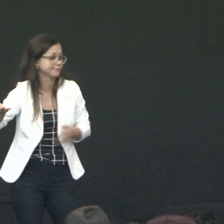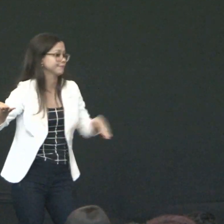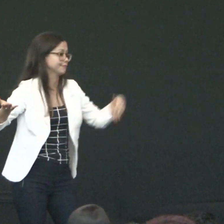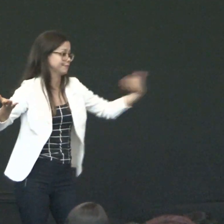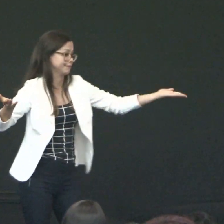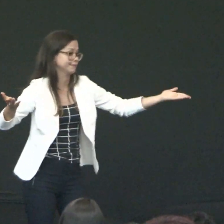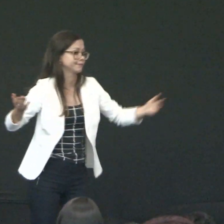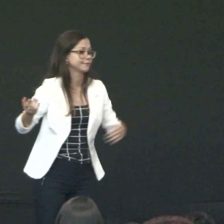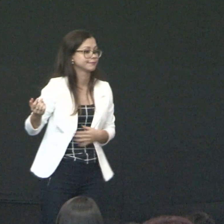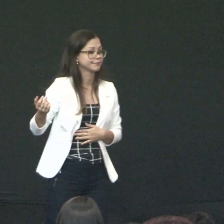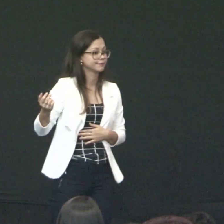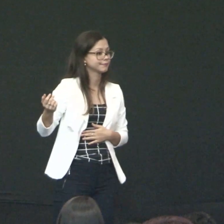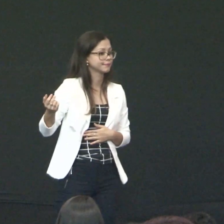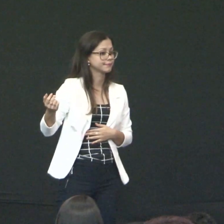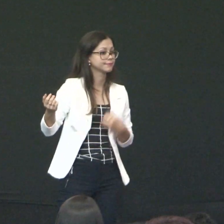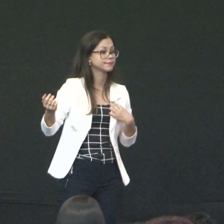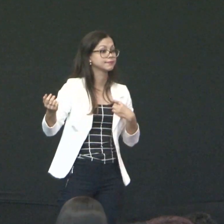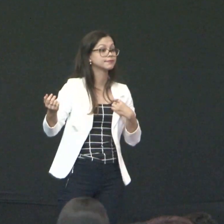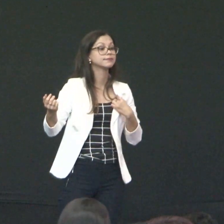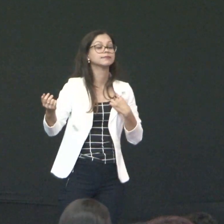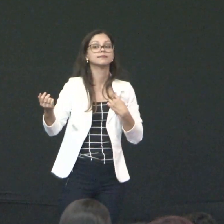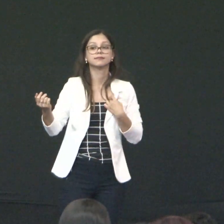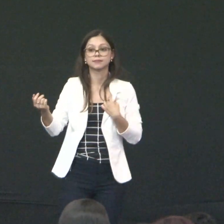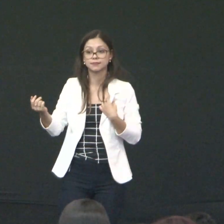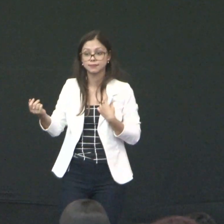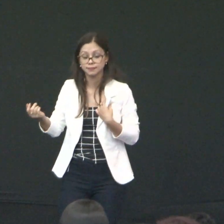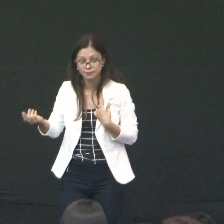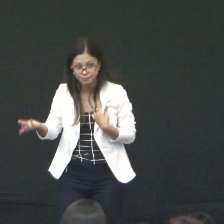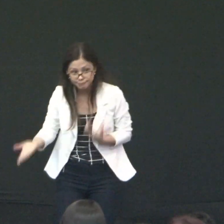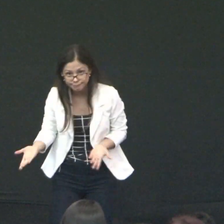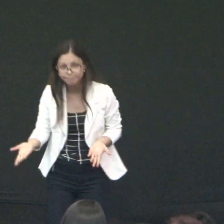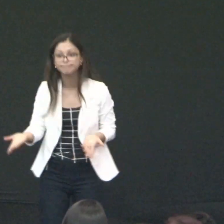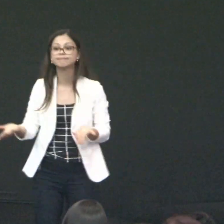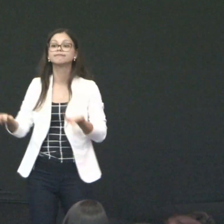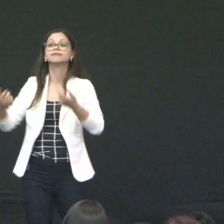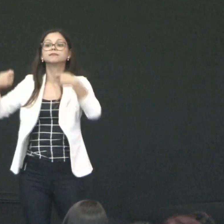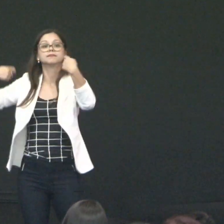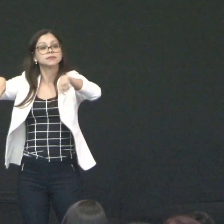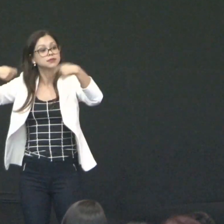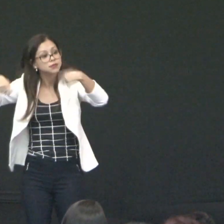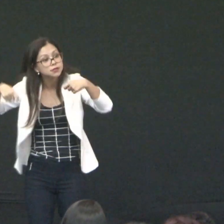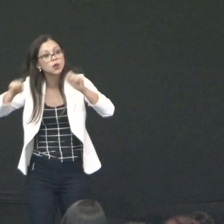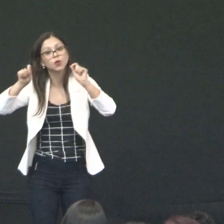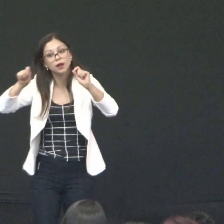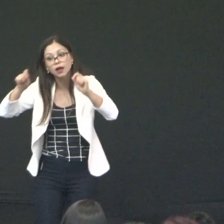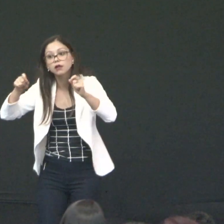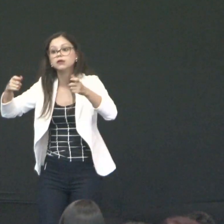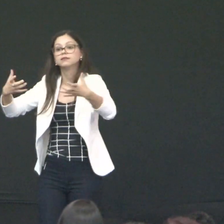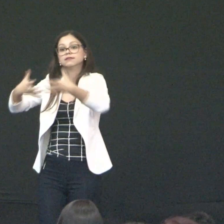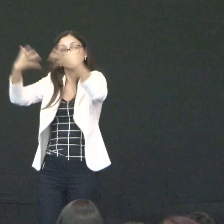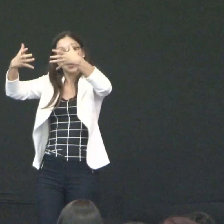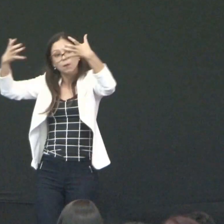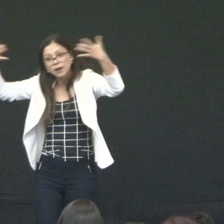falta, e a gente está se encaminhando claramente para a terceira etapa. E a terceira etapa é exatamente essa. A gente